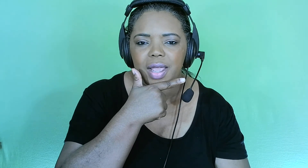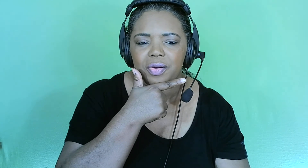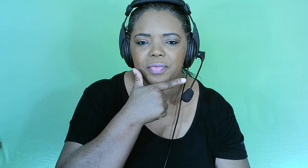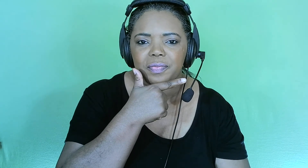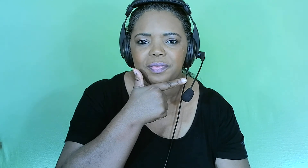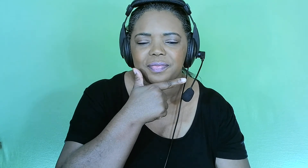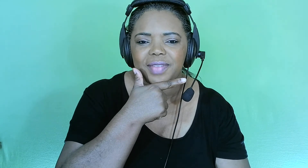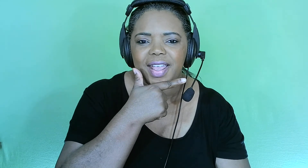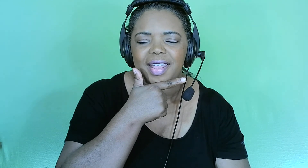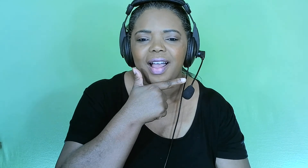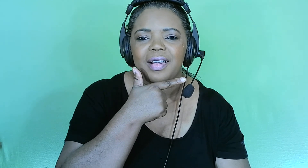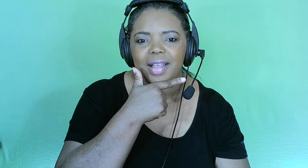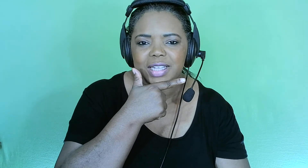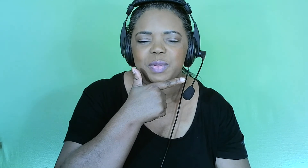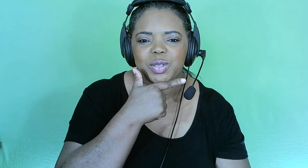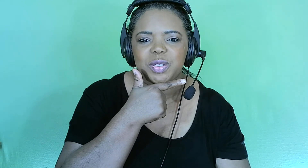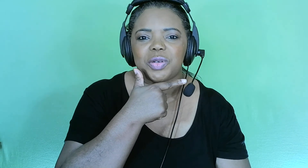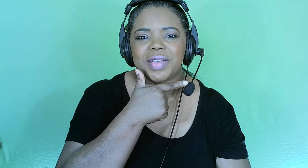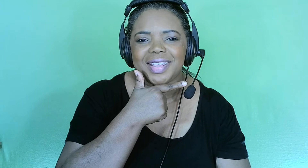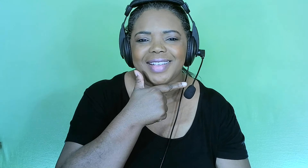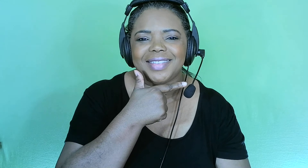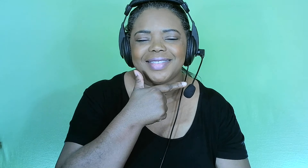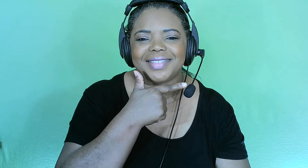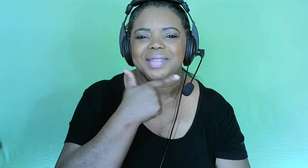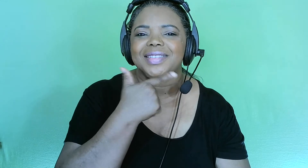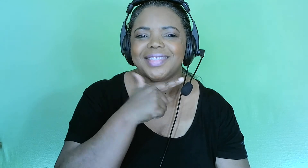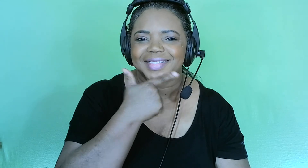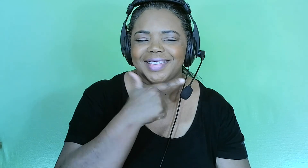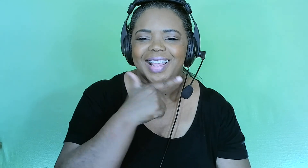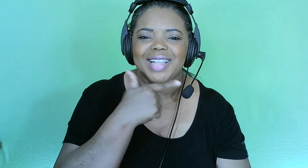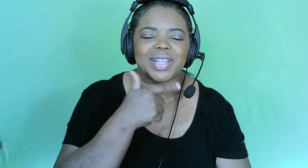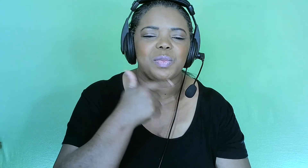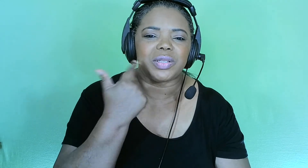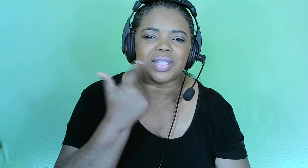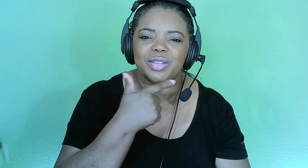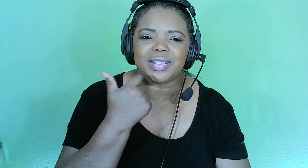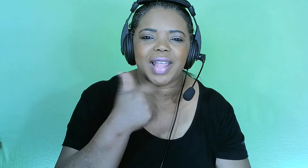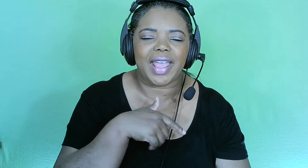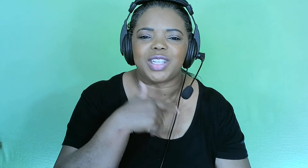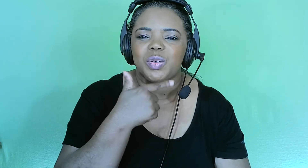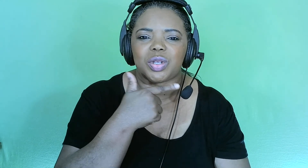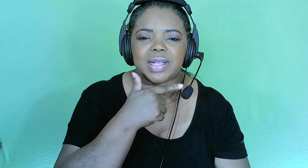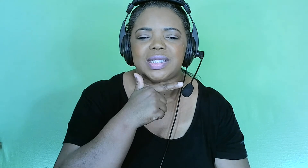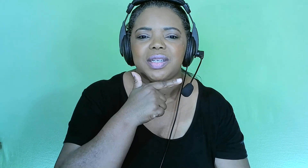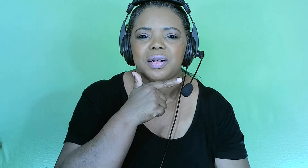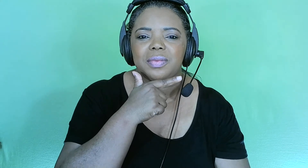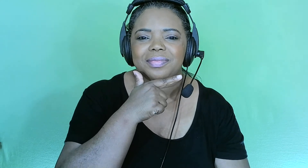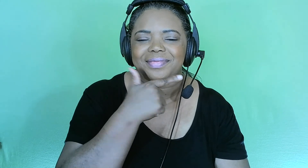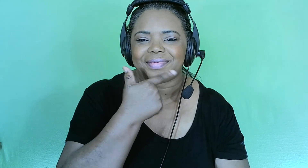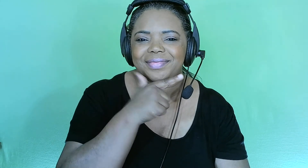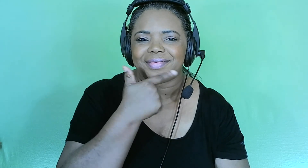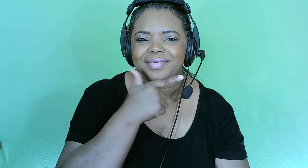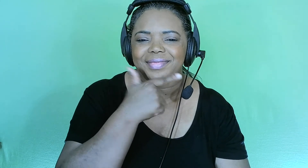Não, né? As pessoas sorriem, às vezes mostrando os dentes ou só assim, ó. Isso